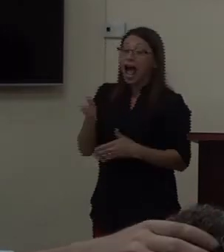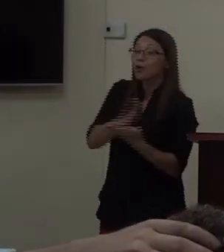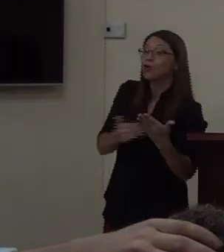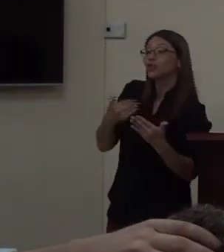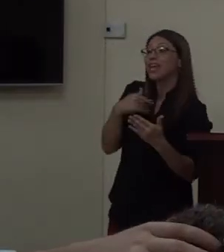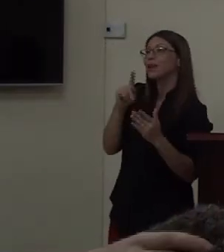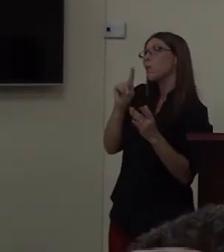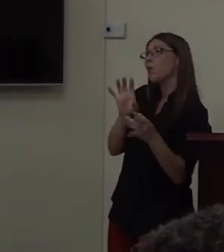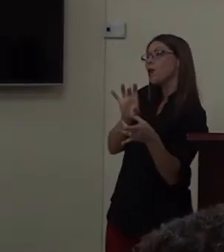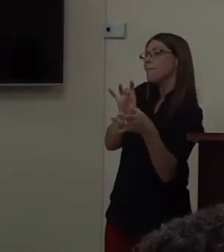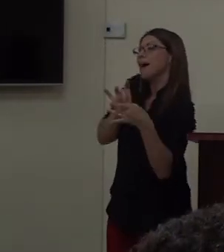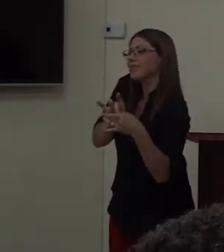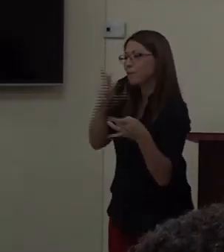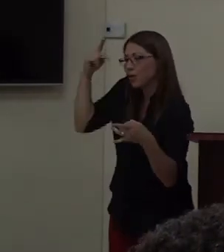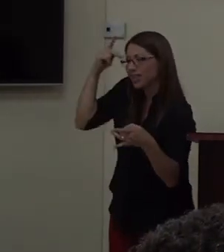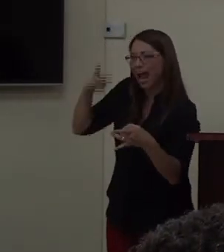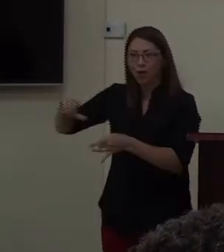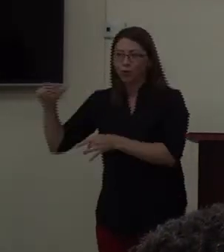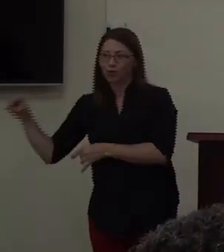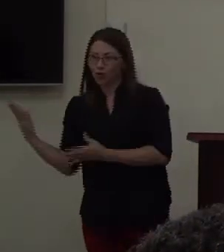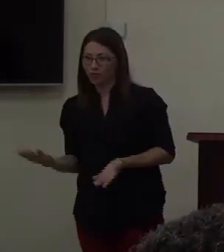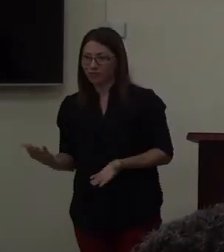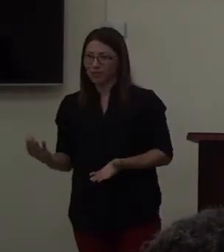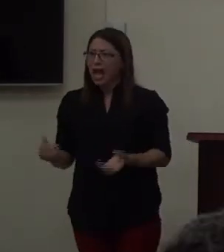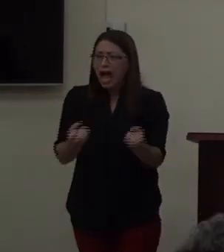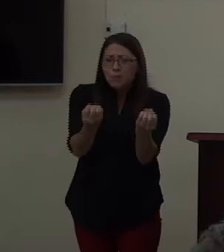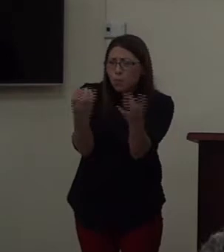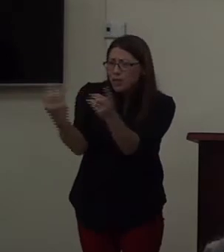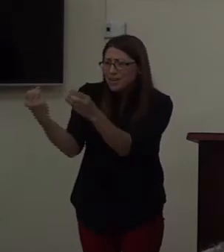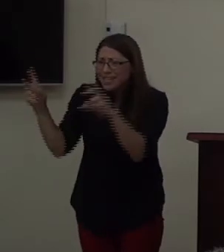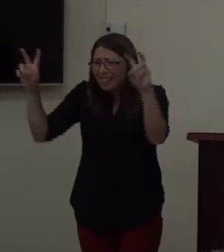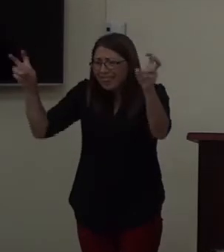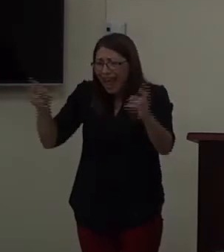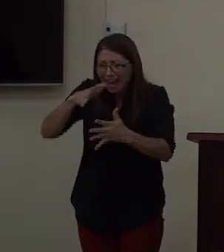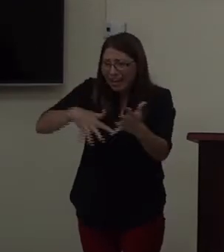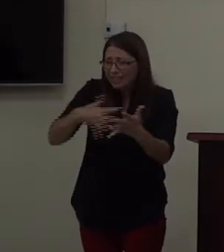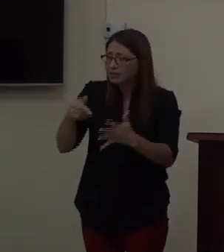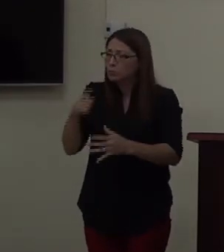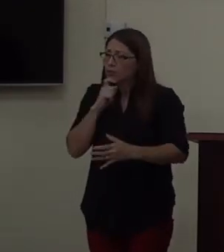política, otros no. Hay multiplicidad de agendas. Esto es muy difícil de manejar.